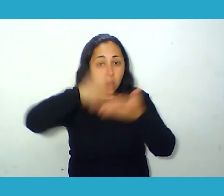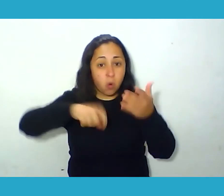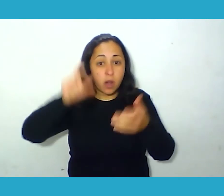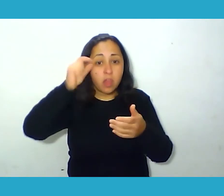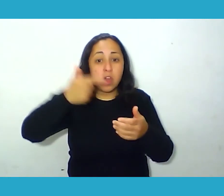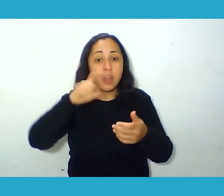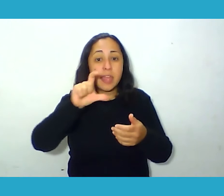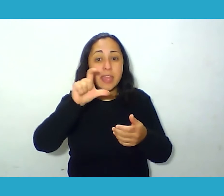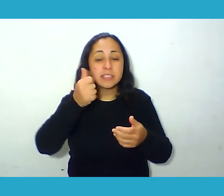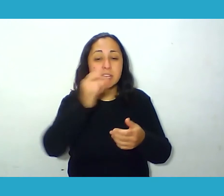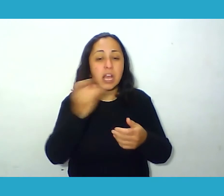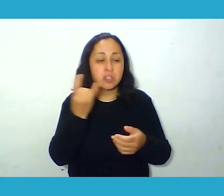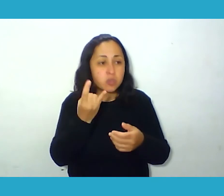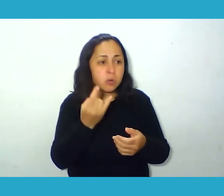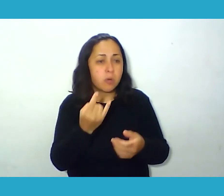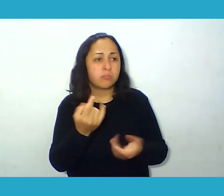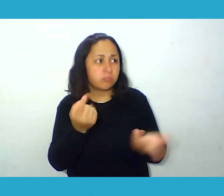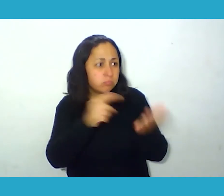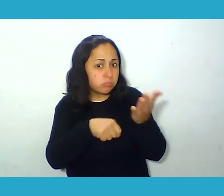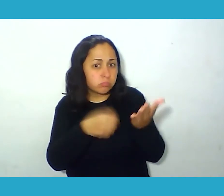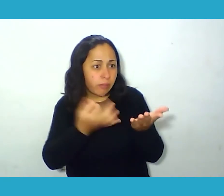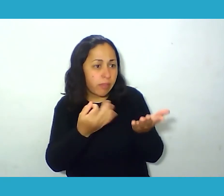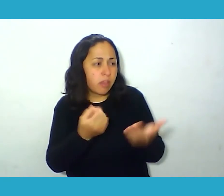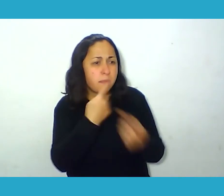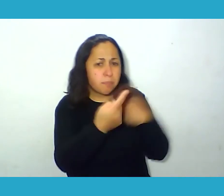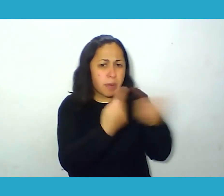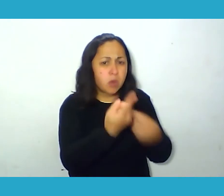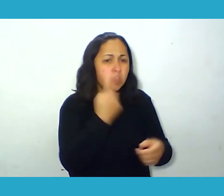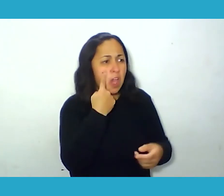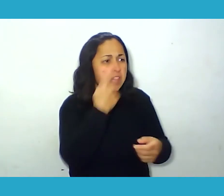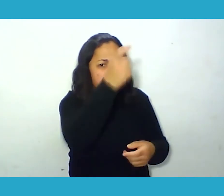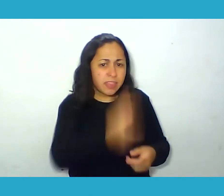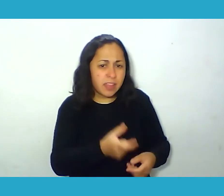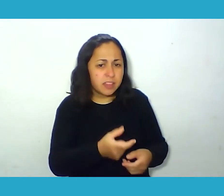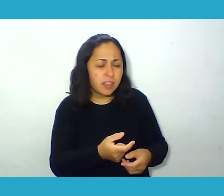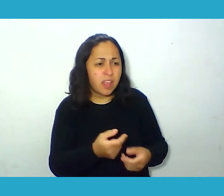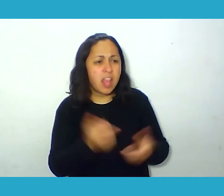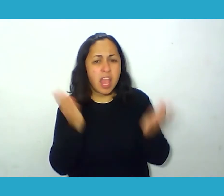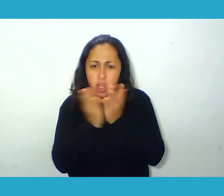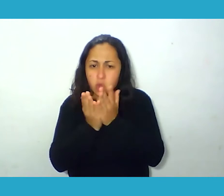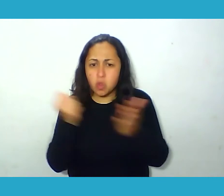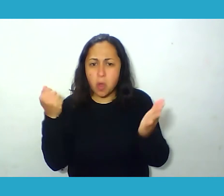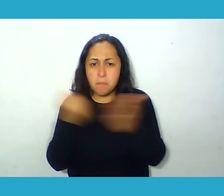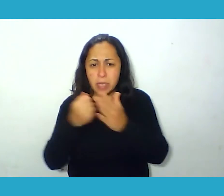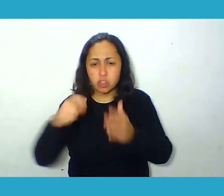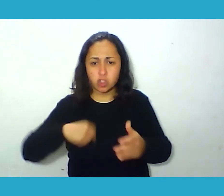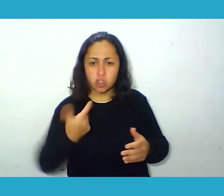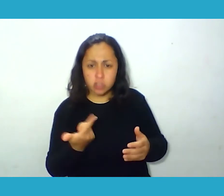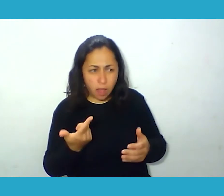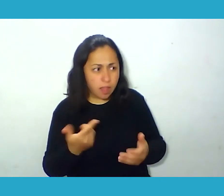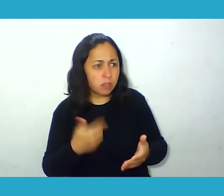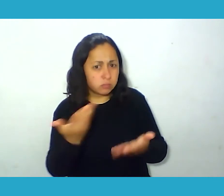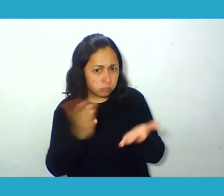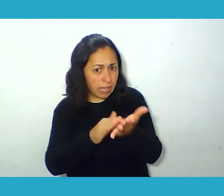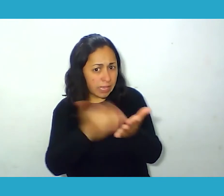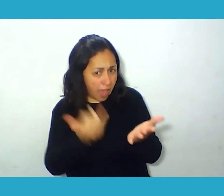intendentes, ¿hicieron el estudio de impacto social? ¿Saben a cuántas familias le van a expropiar sus casas y lotes? ¿Saben a